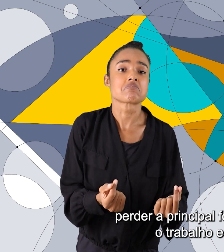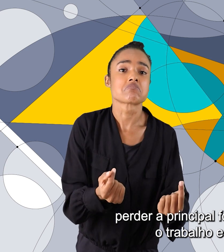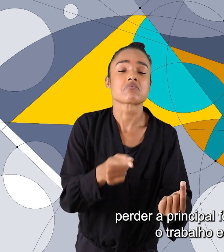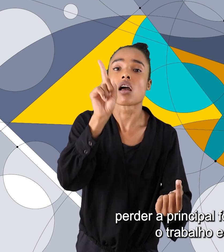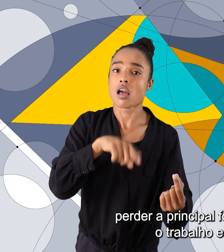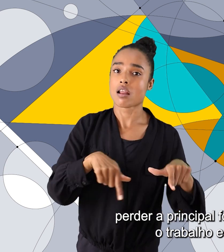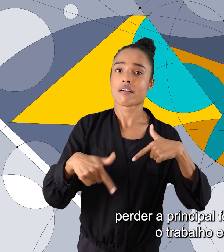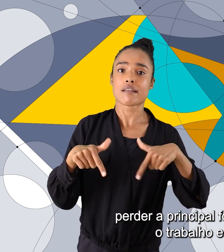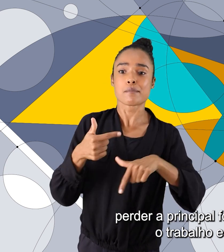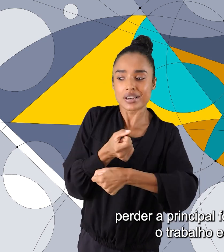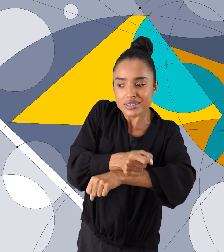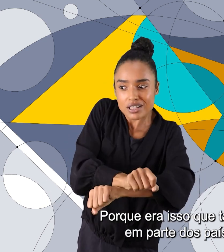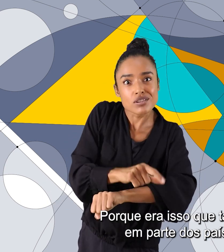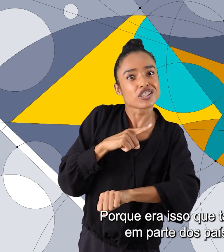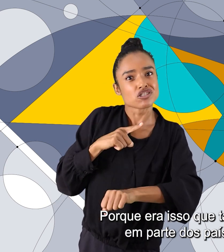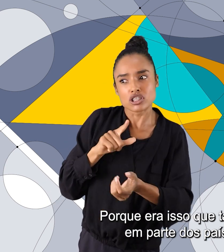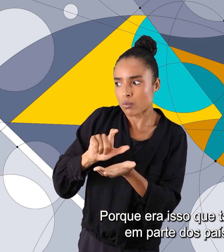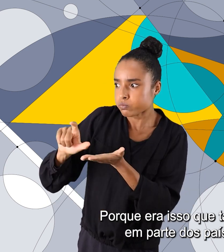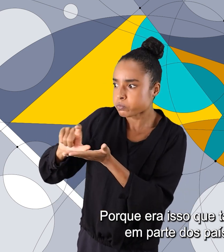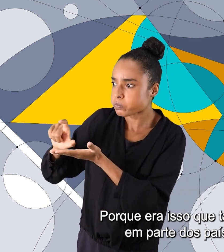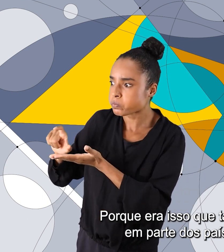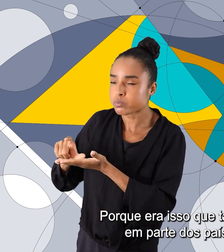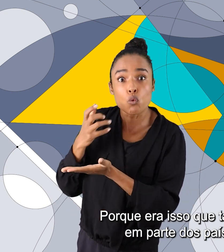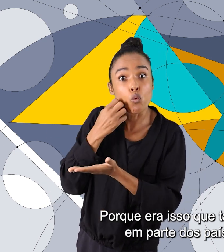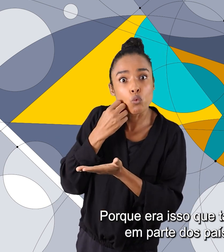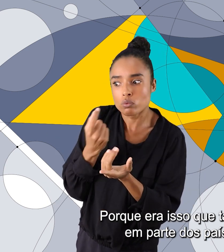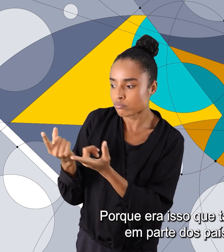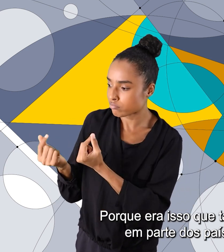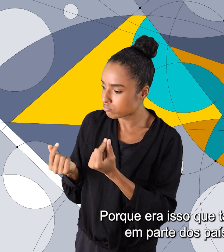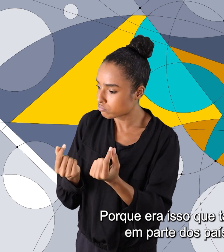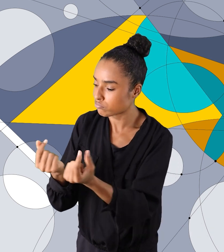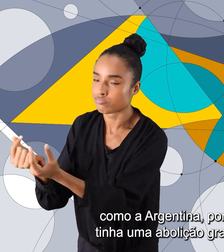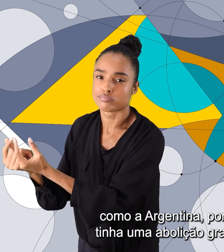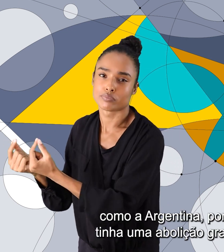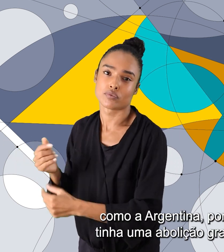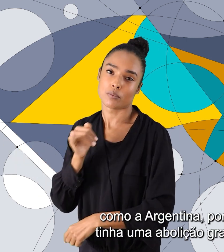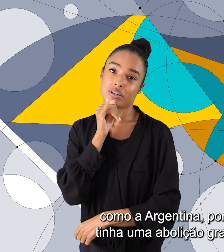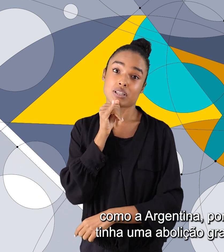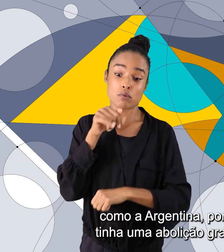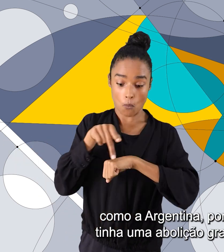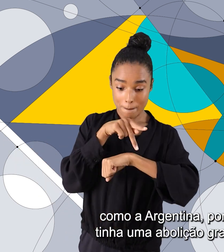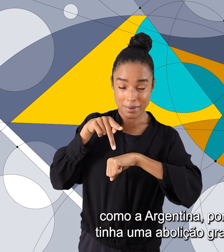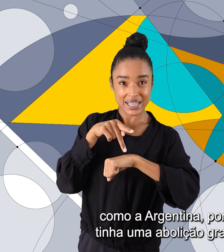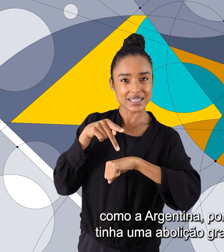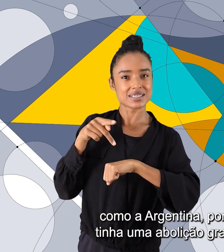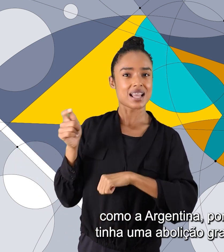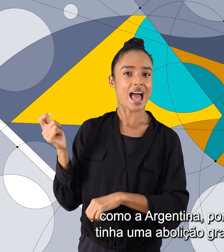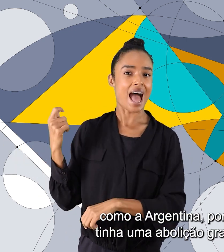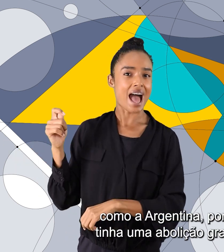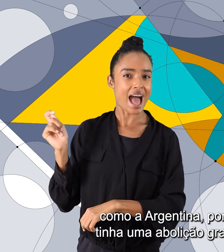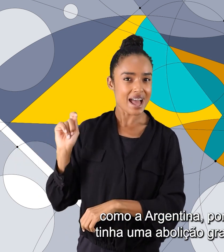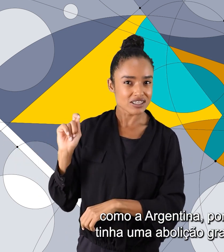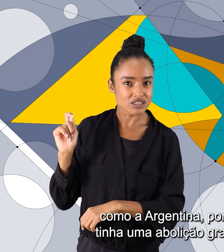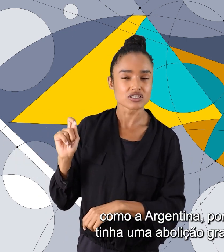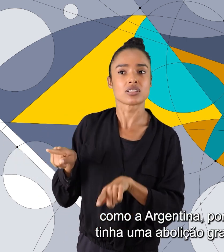renda, o trabalho escravo. Porque era isso que estava acontecendo em parte dos países vizinhos, como a Argentina, por exemplo, que já tinha uma